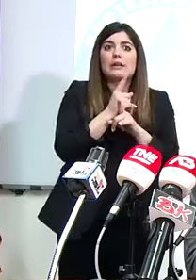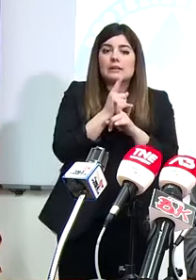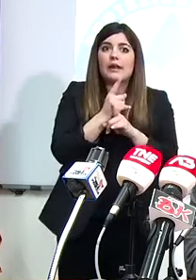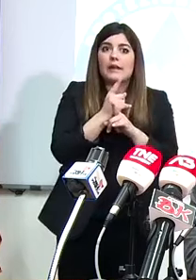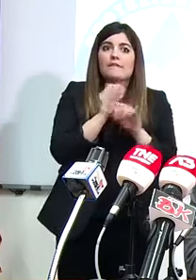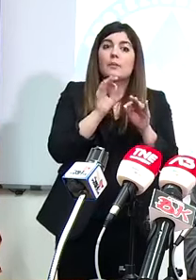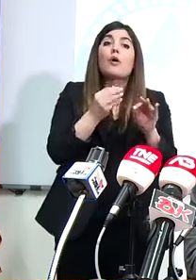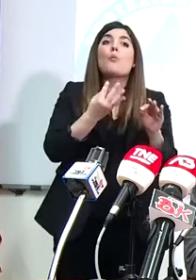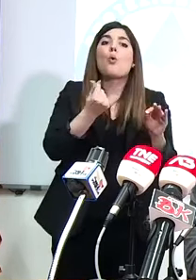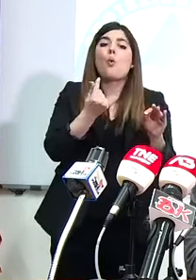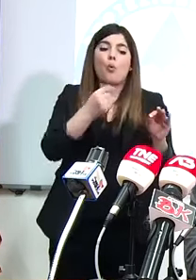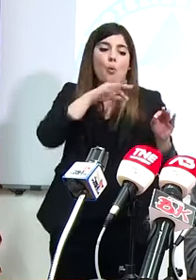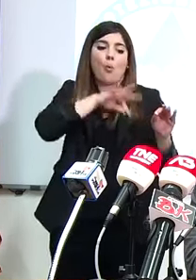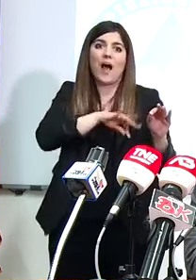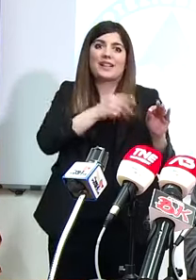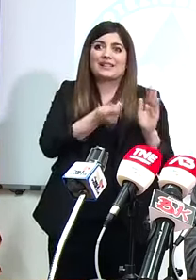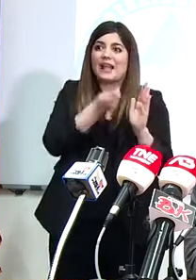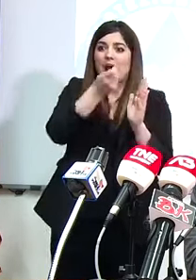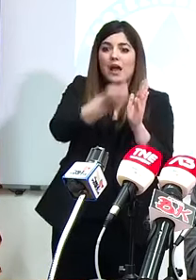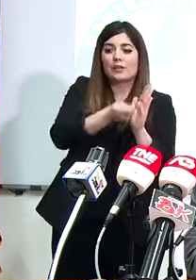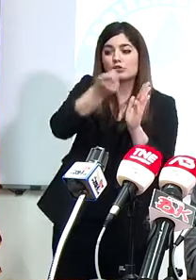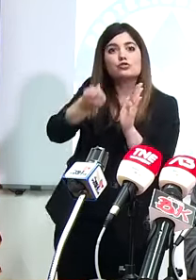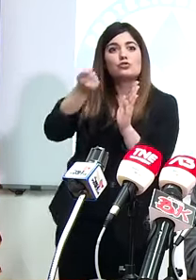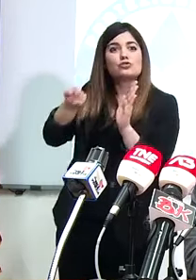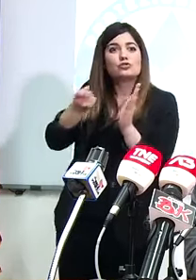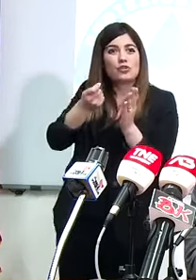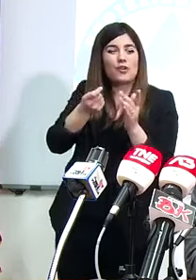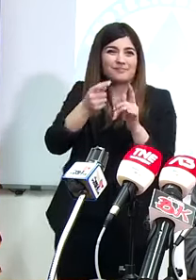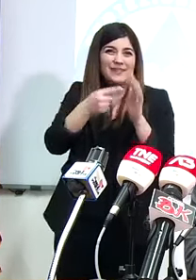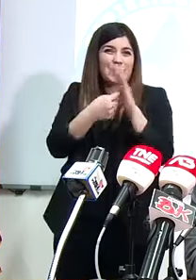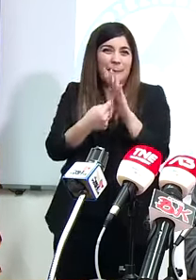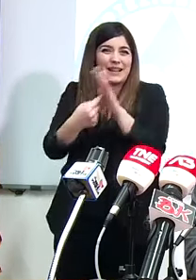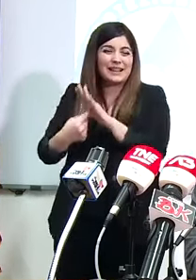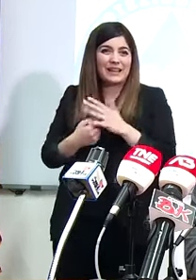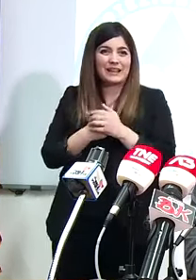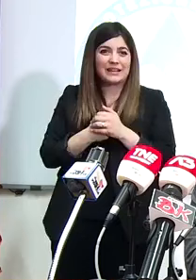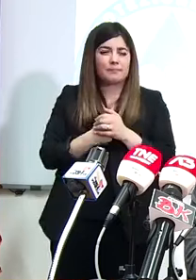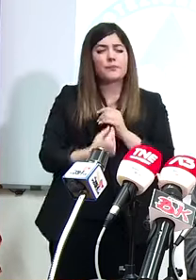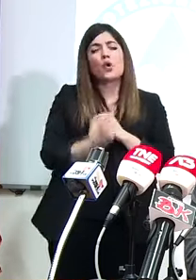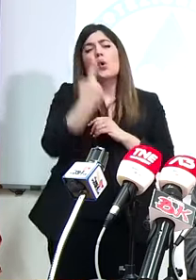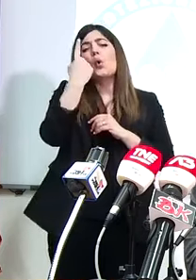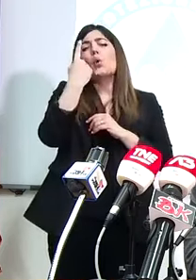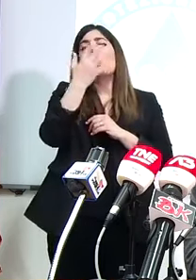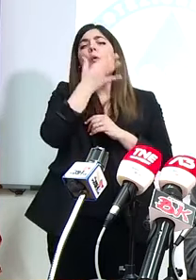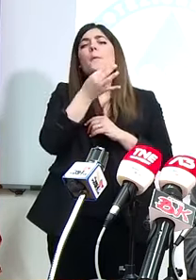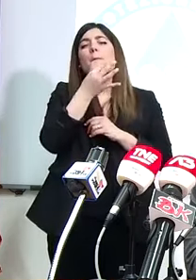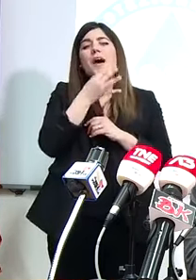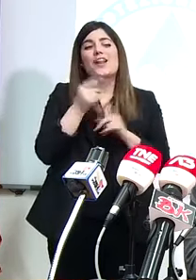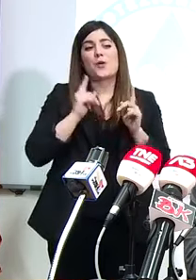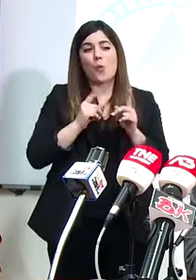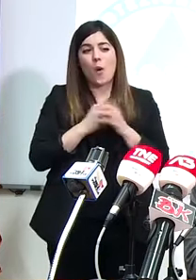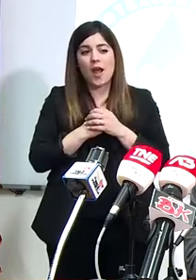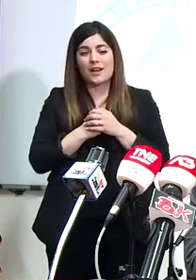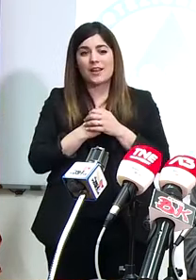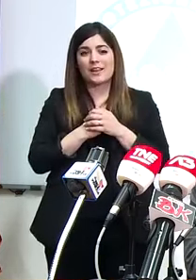tanta tanta negatività avuto un aspetto diciamo bello che è stato quello che abbiamo riscoperto una comunità